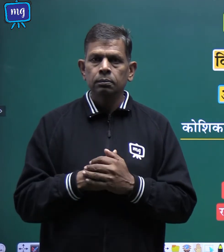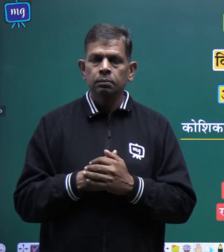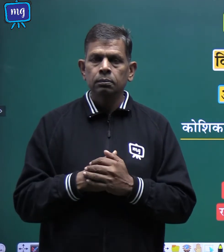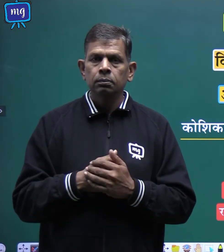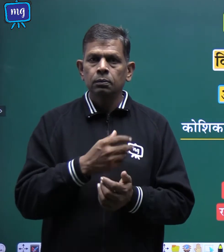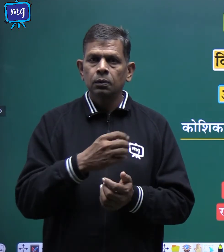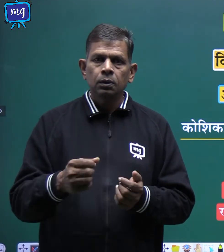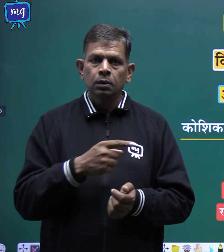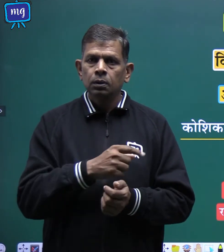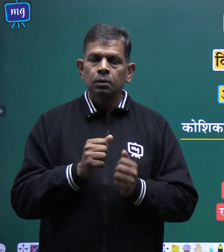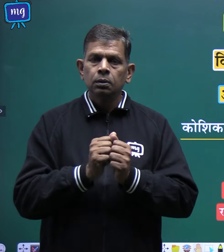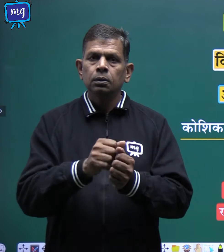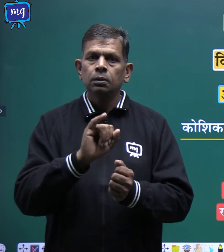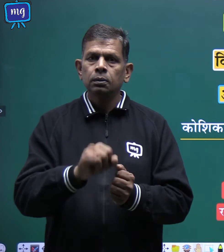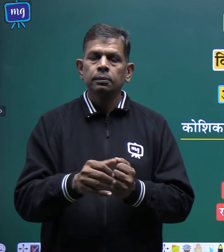और मेरे साथ हैं